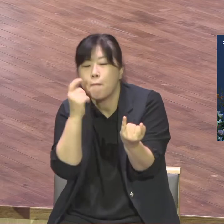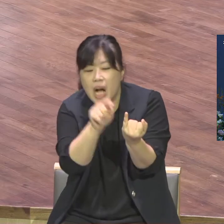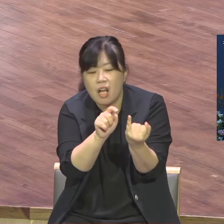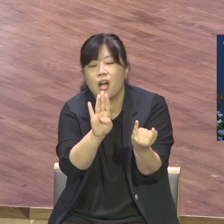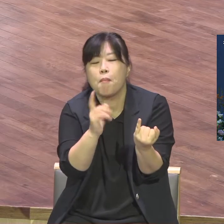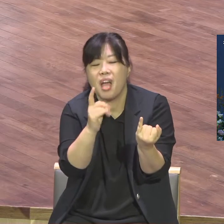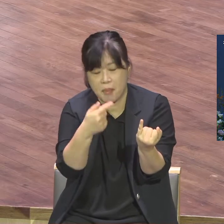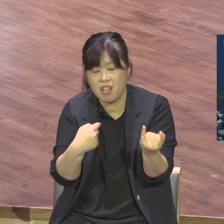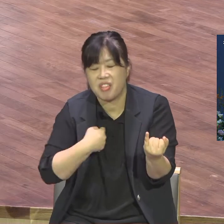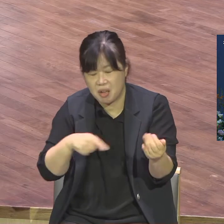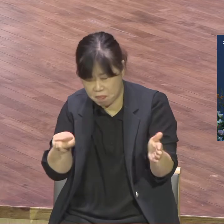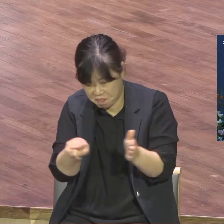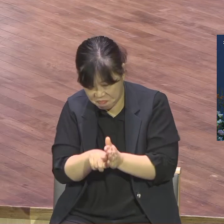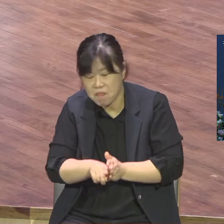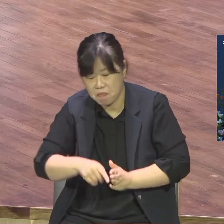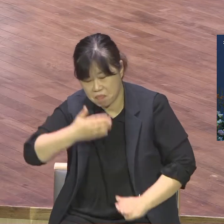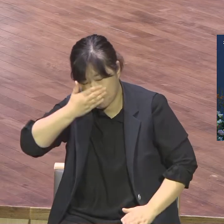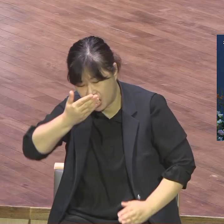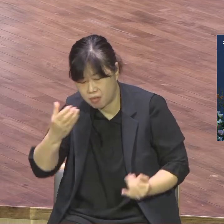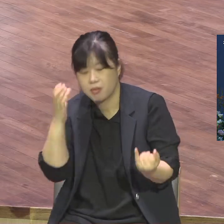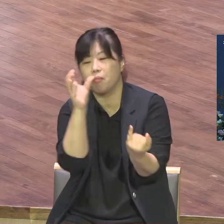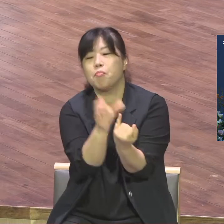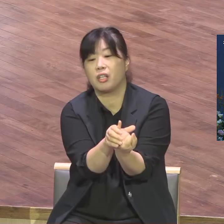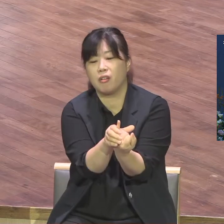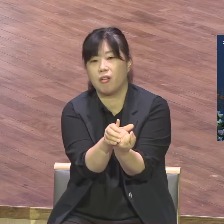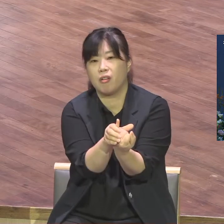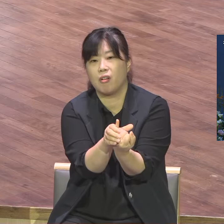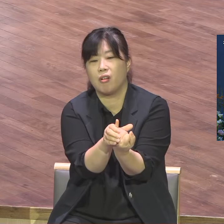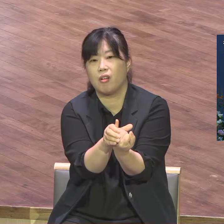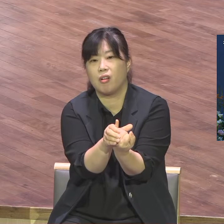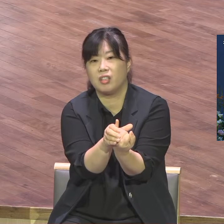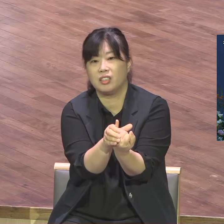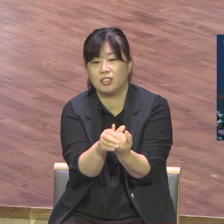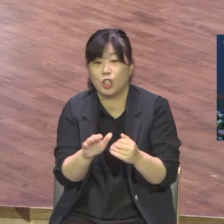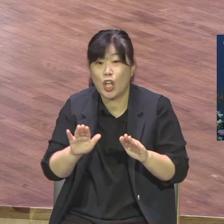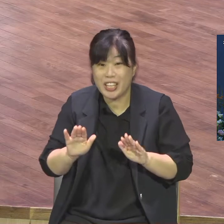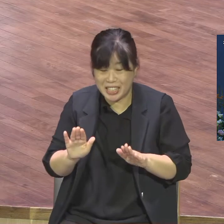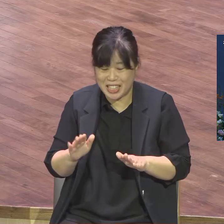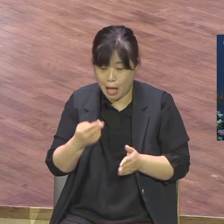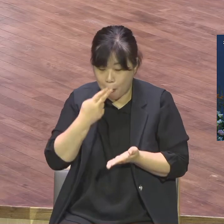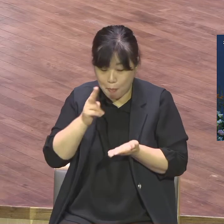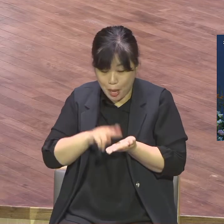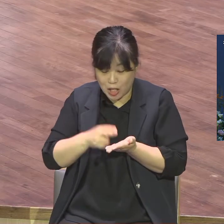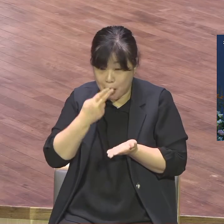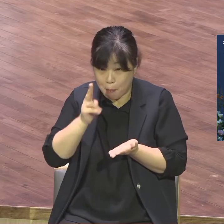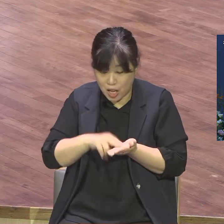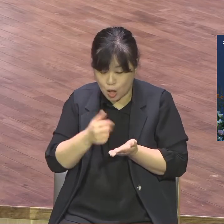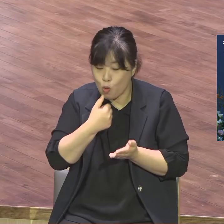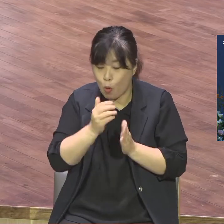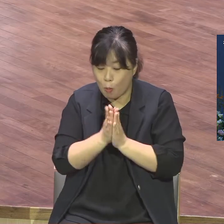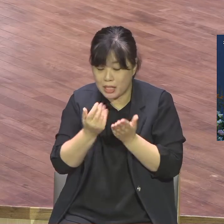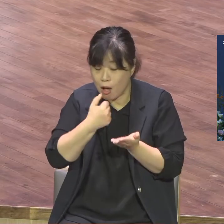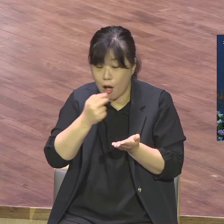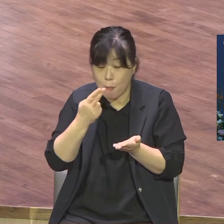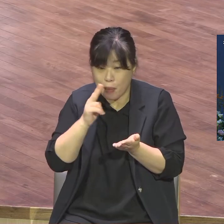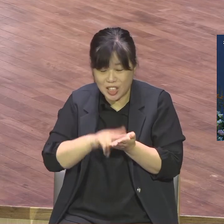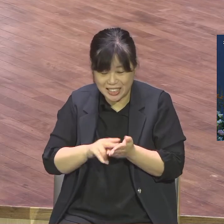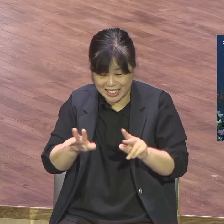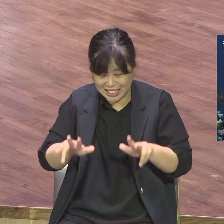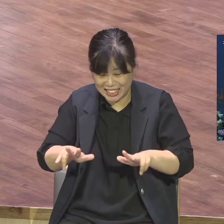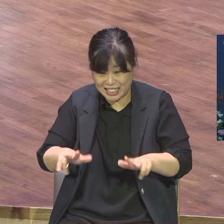그 당시에 이 서신이란 것은요, 지금 성경처럼 손에 들고 다닐 그 정도가 아니에요. 여러분 이스라엘 가보면